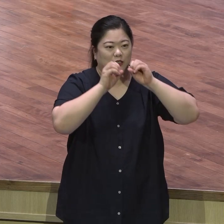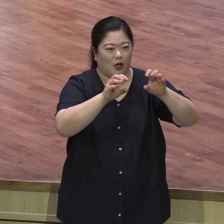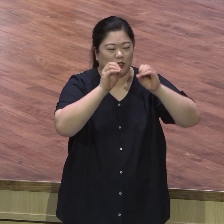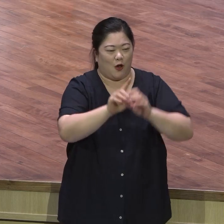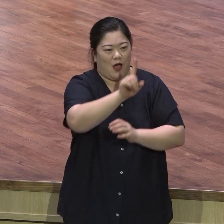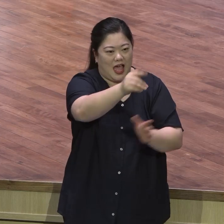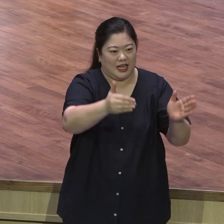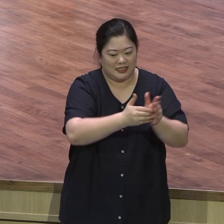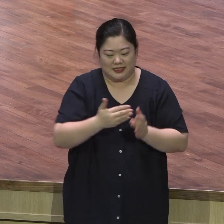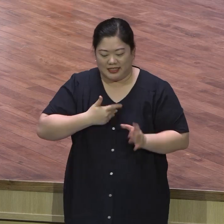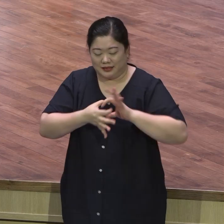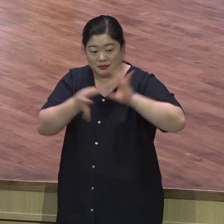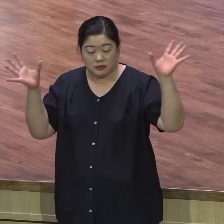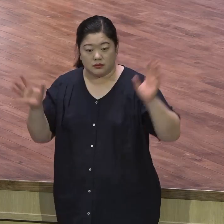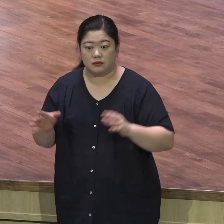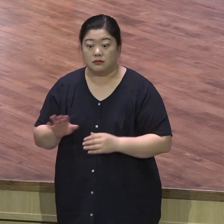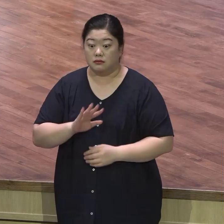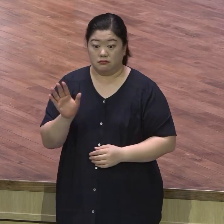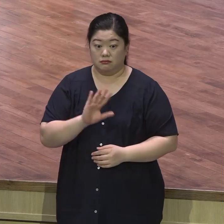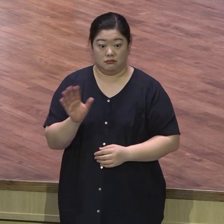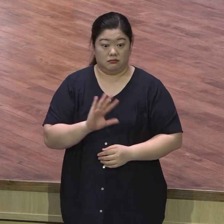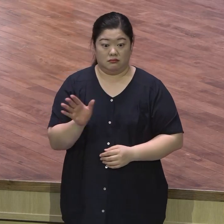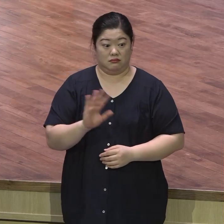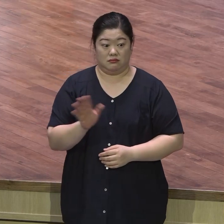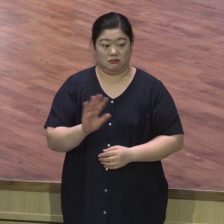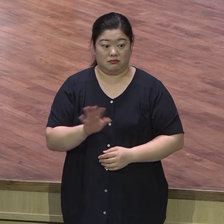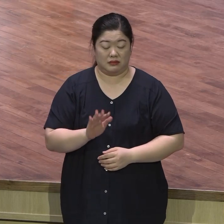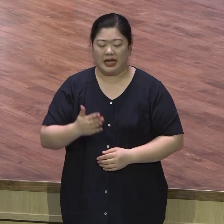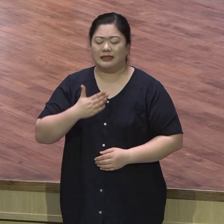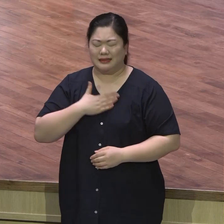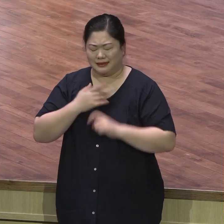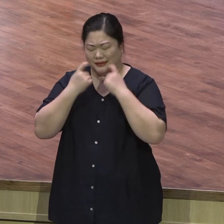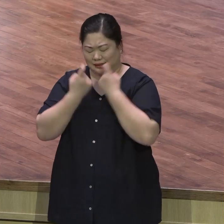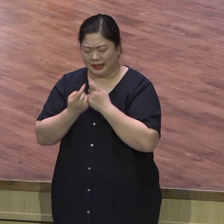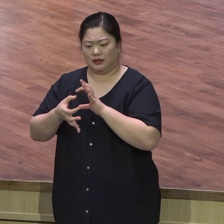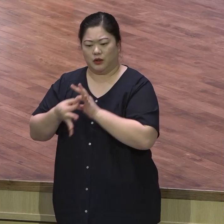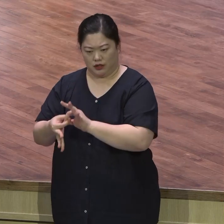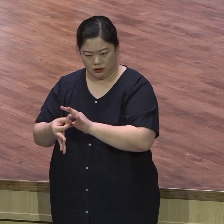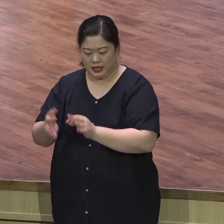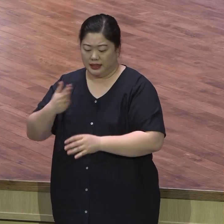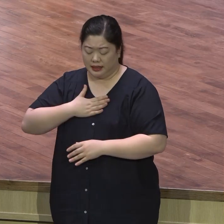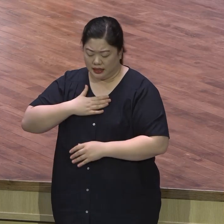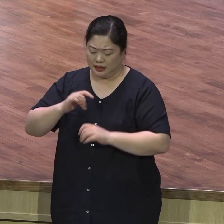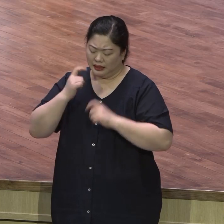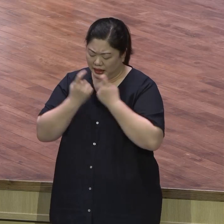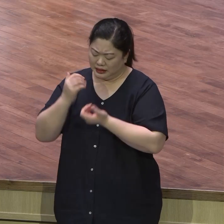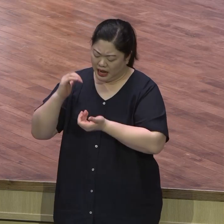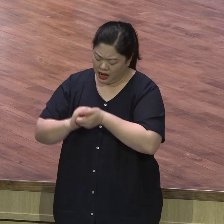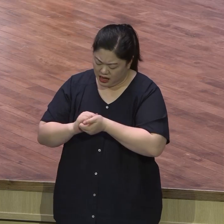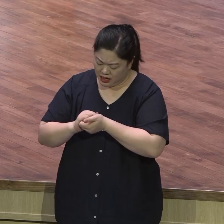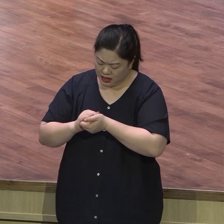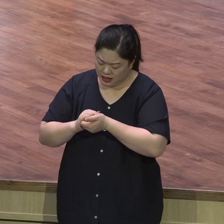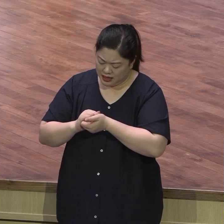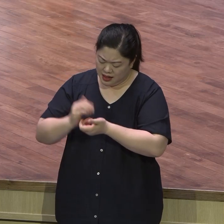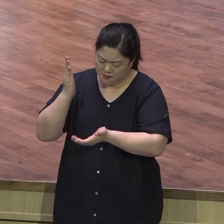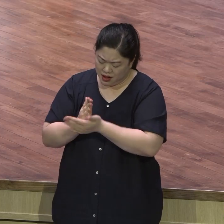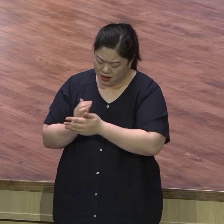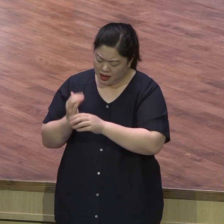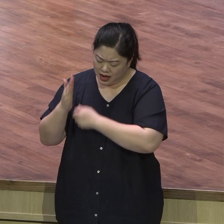사업은 성교에 쓰임한다 산업 성교적 말씀으로 나의 한계를 뛰어넘는 말씀으로 받아야 돼요